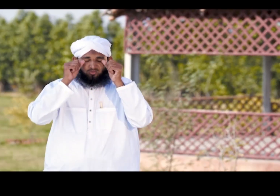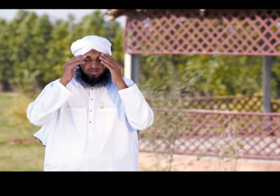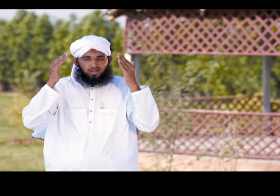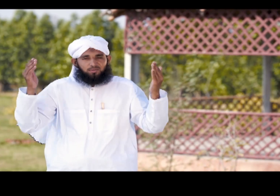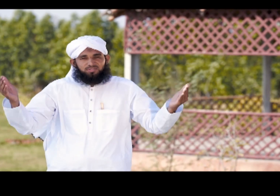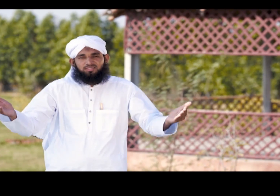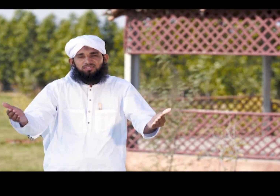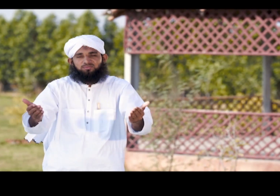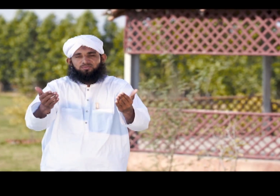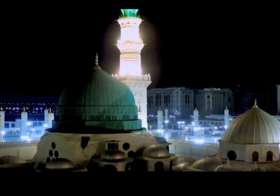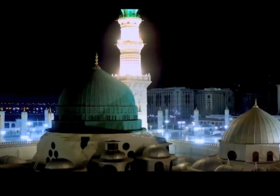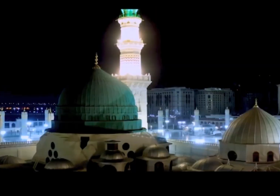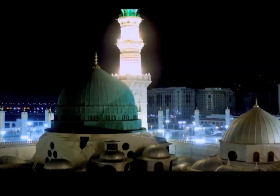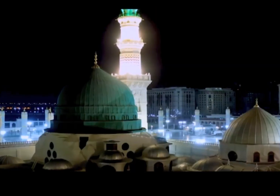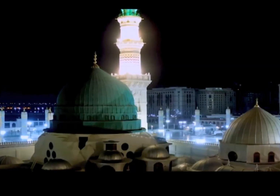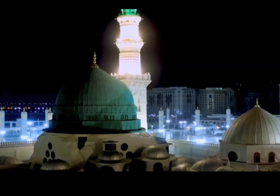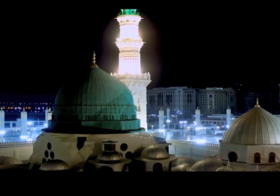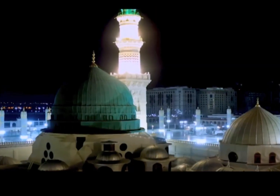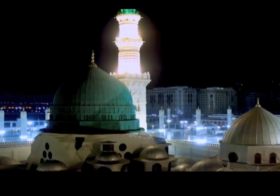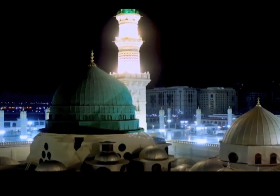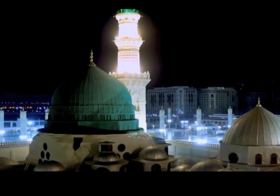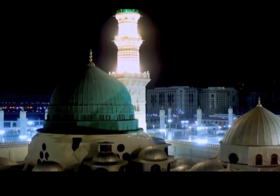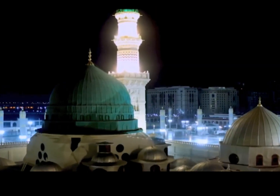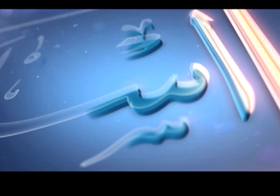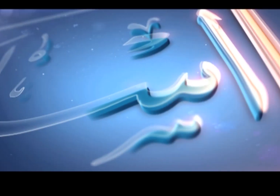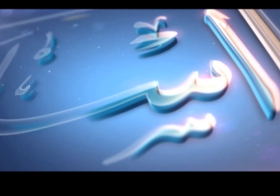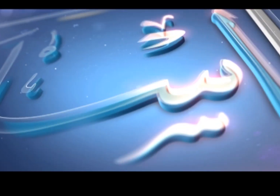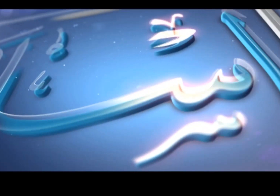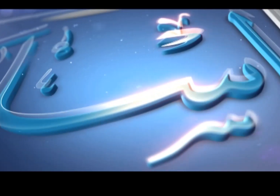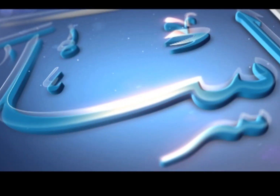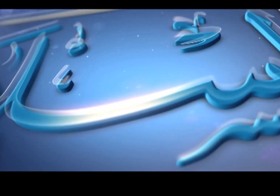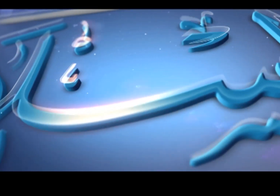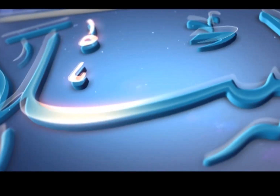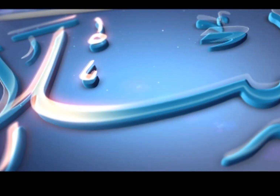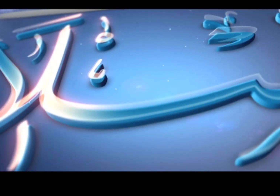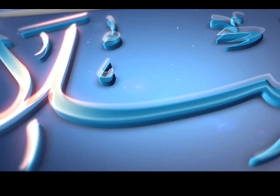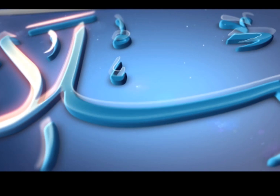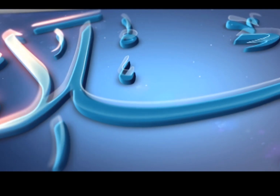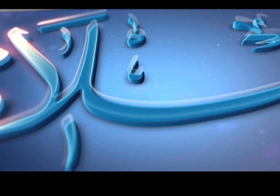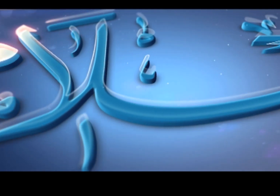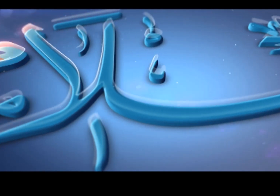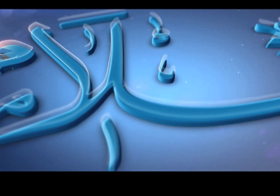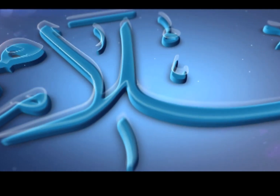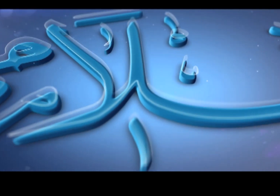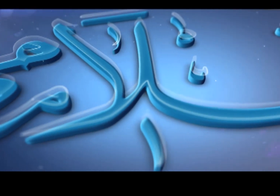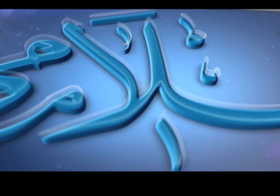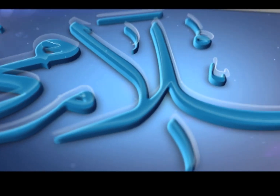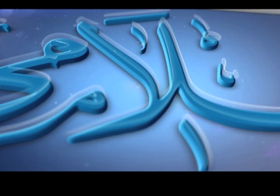علی الحبیب صلی اللہ تعالی علی محمد۔ میری زندگی کا مقصد تیرے دین